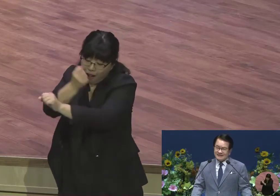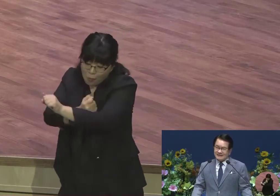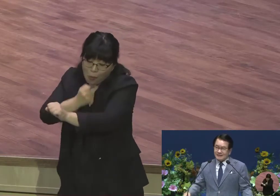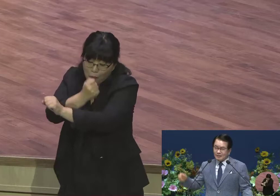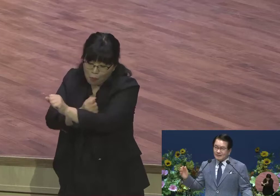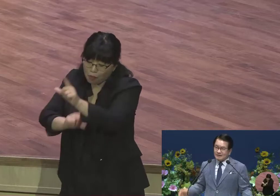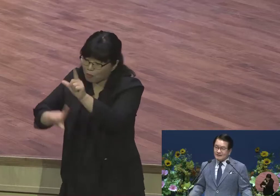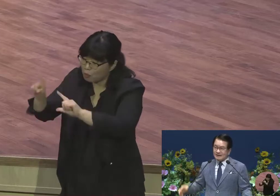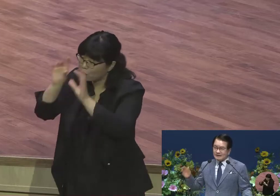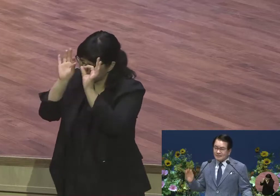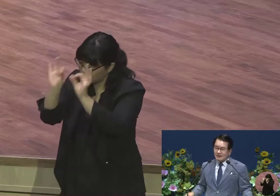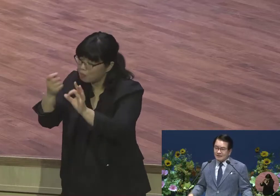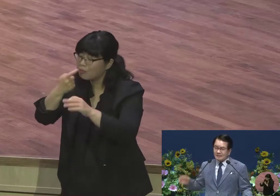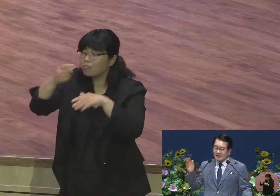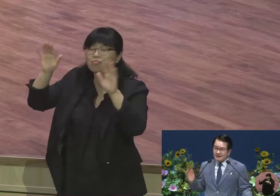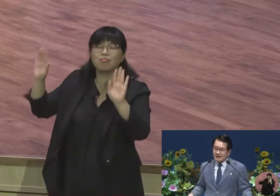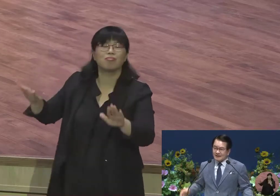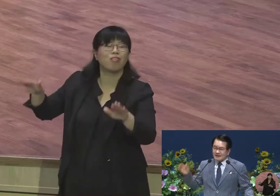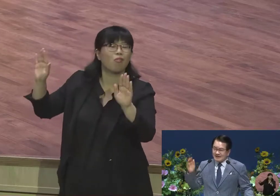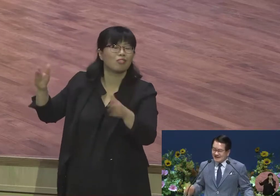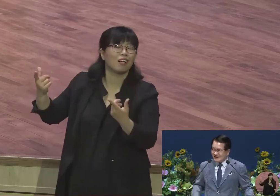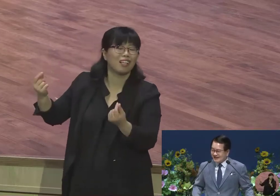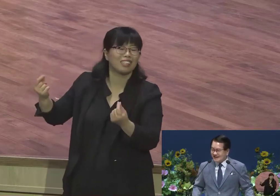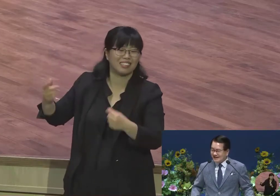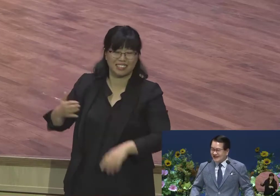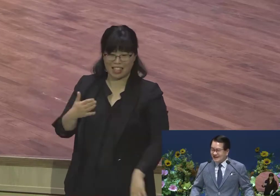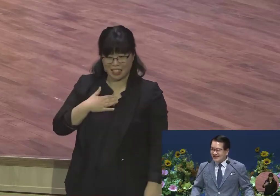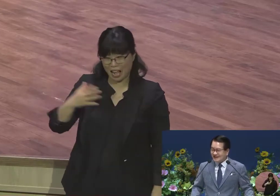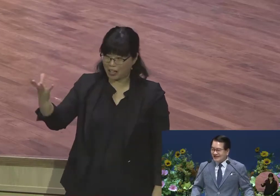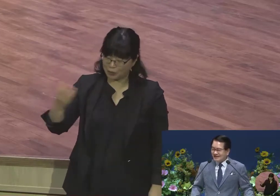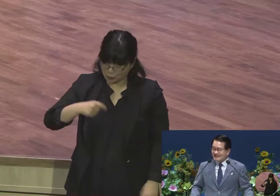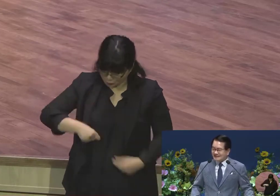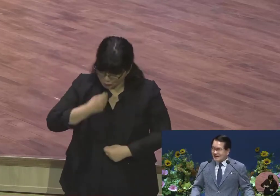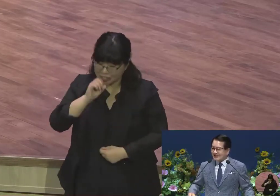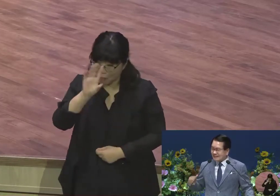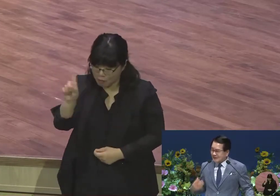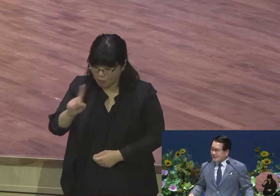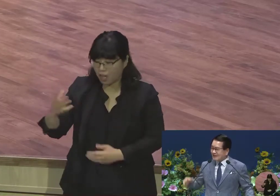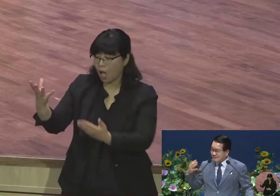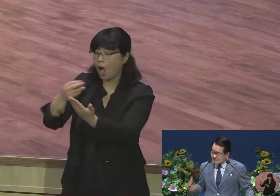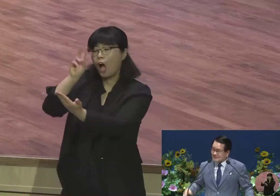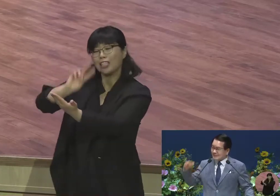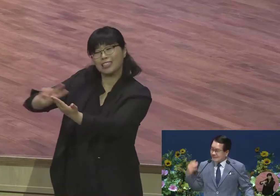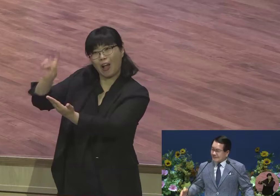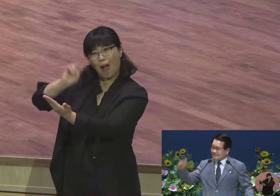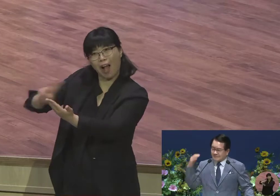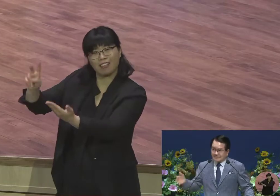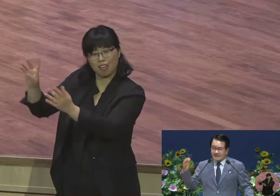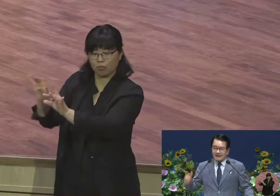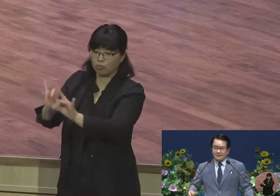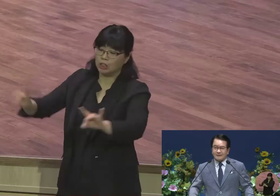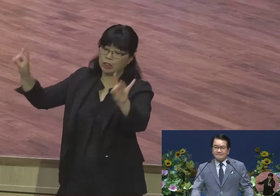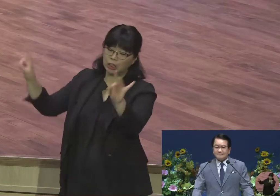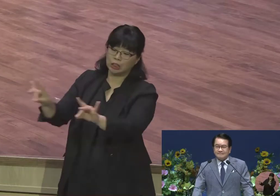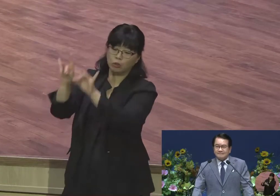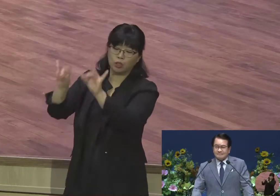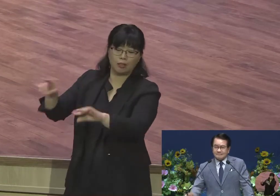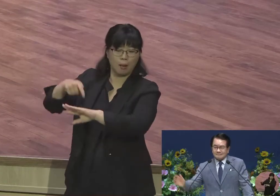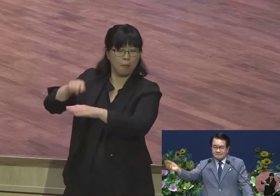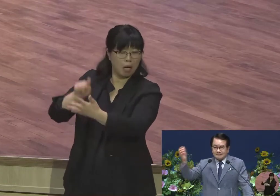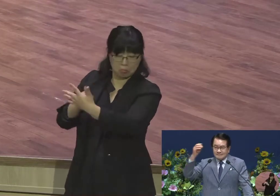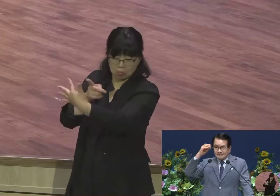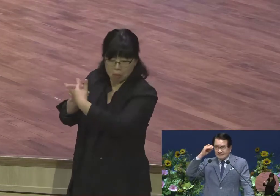제가 보면서 진짜 참 답답하겠다 내가 답답하는데 얼마나 답답하고 팍팍팍 따라갑니다